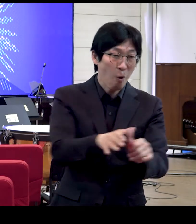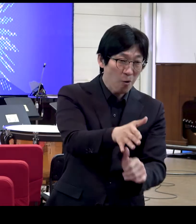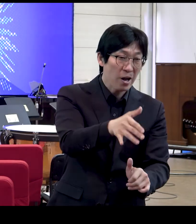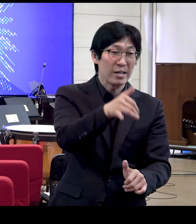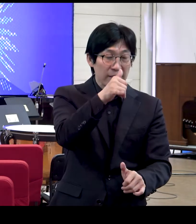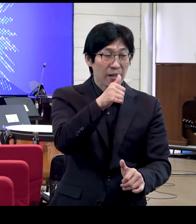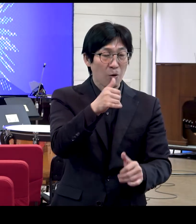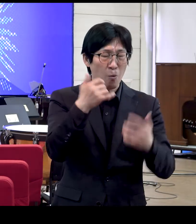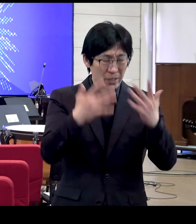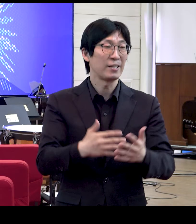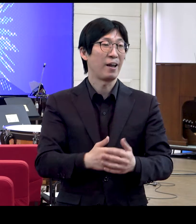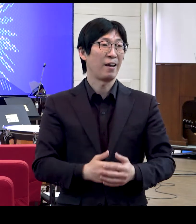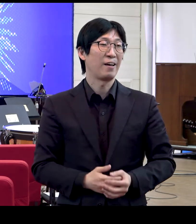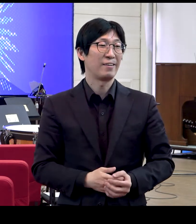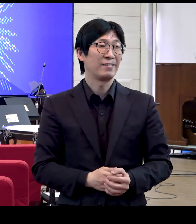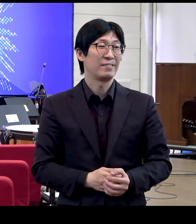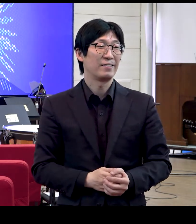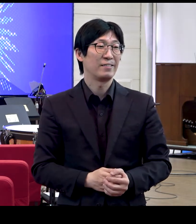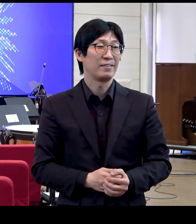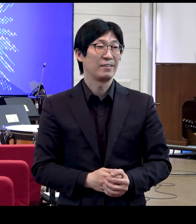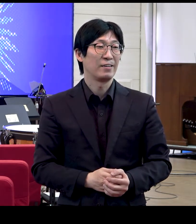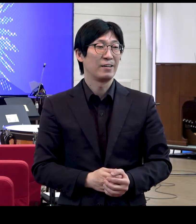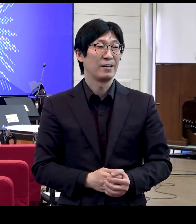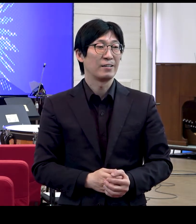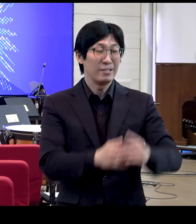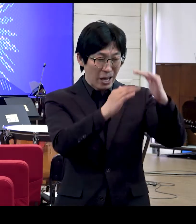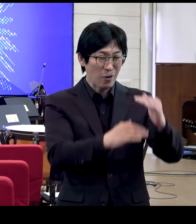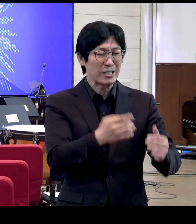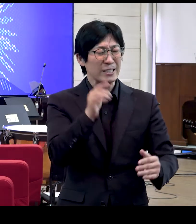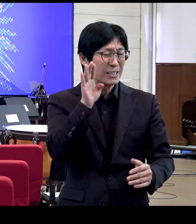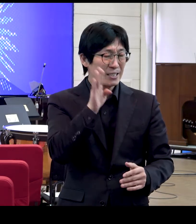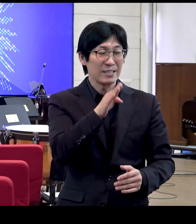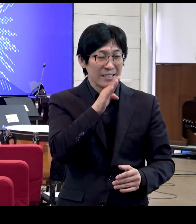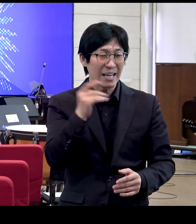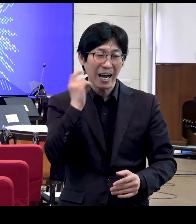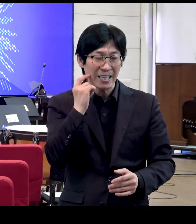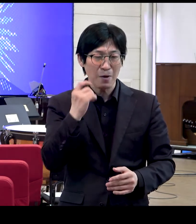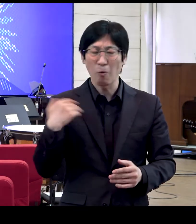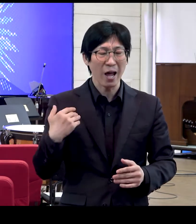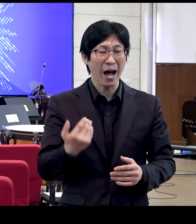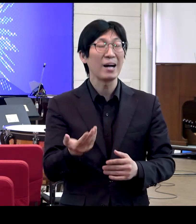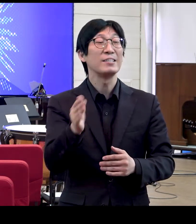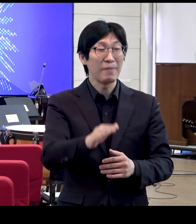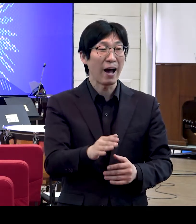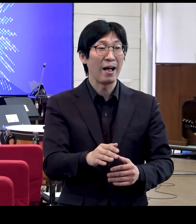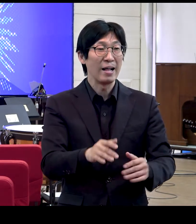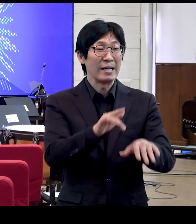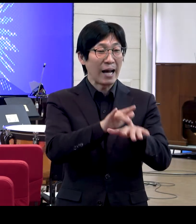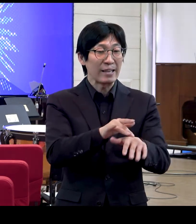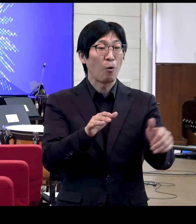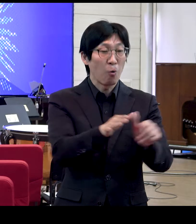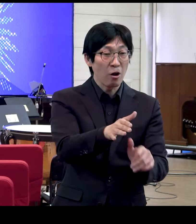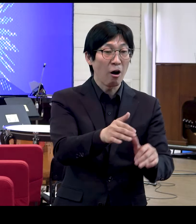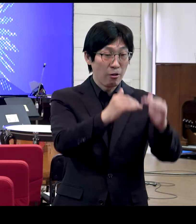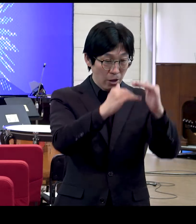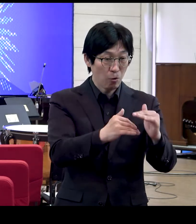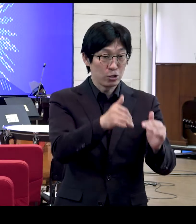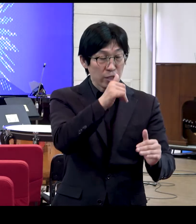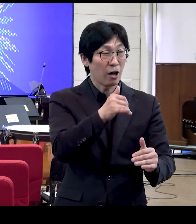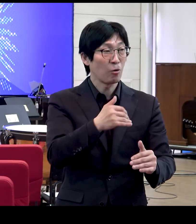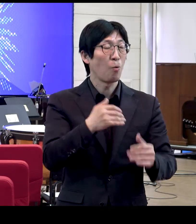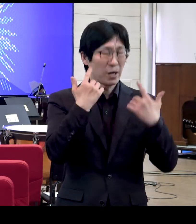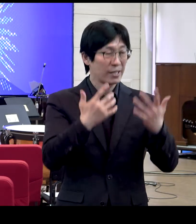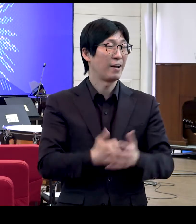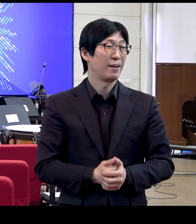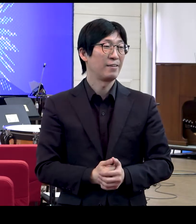이 사실은 확실한 거예요. 에덴 동산을 파괴하기 위한 사탄의 공격이 있다. 이건